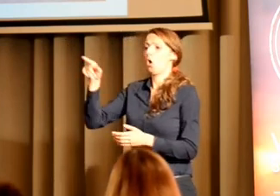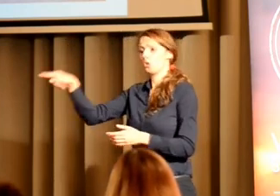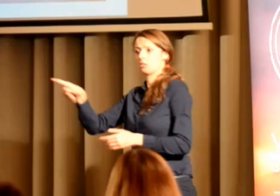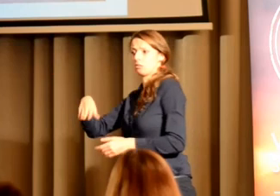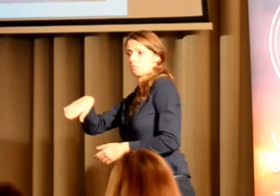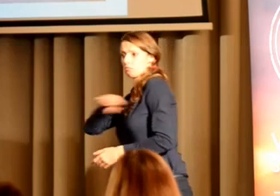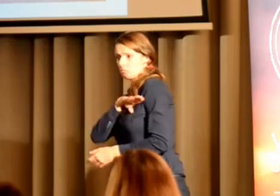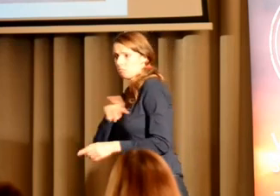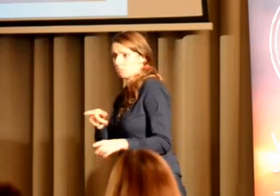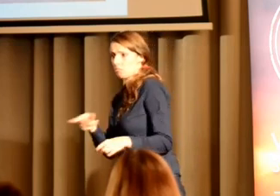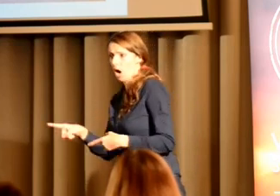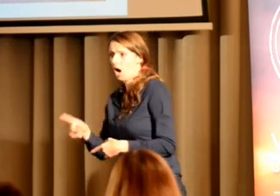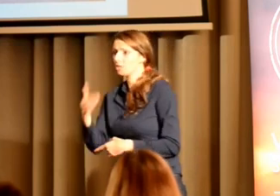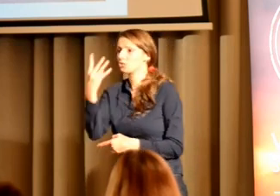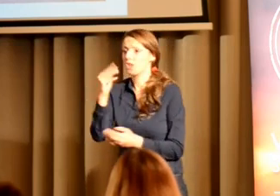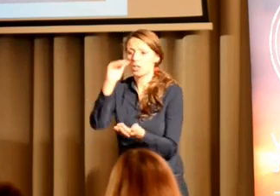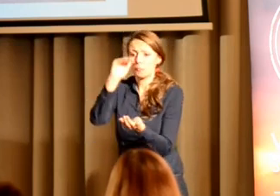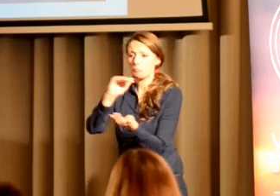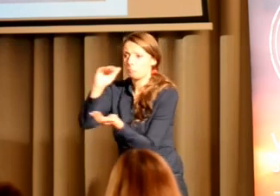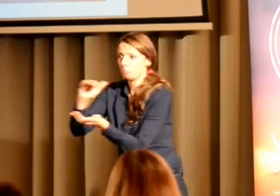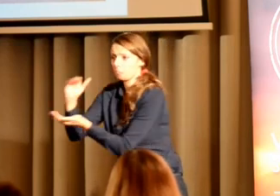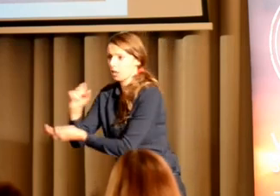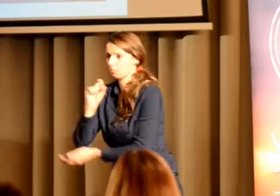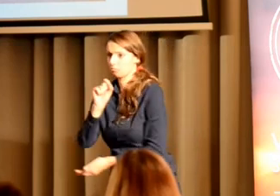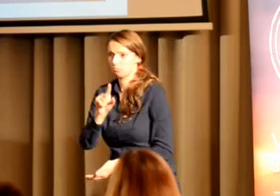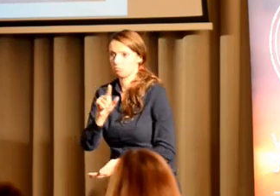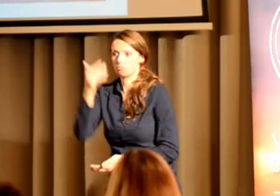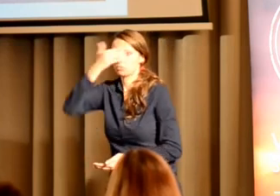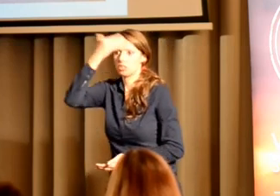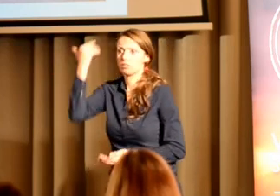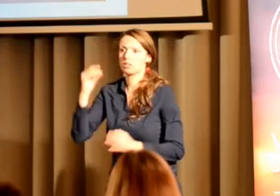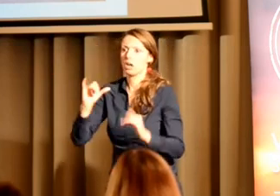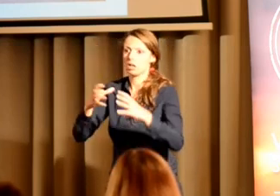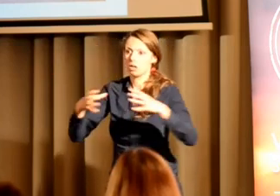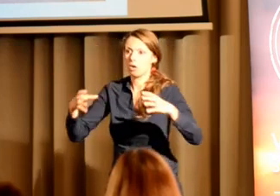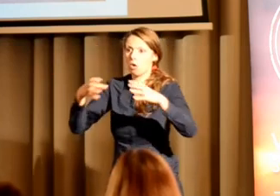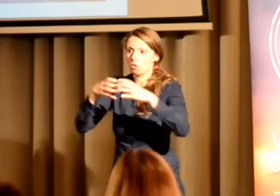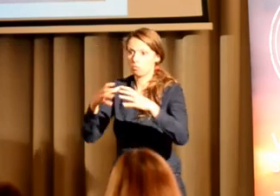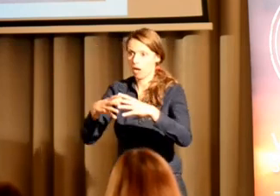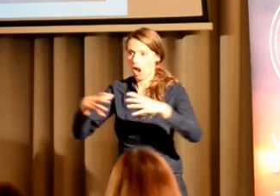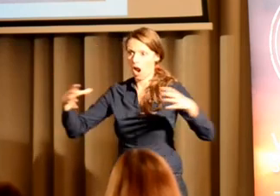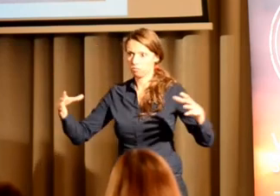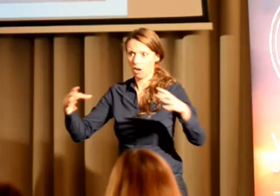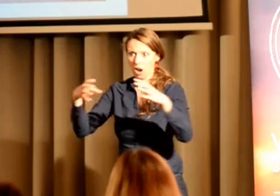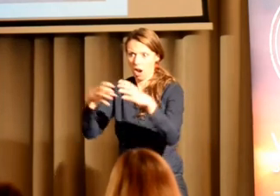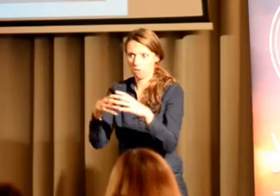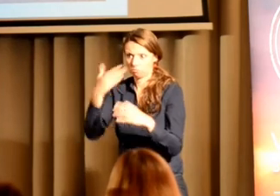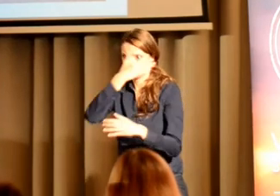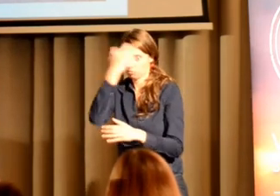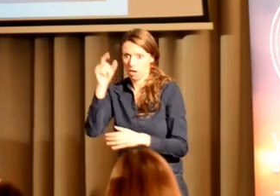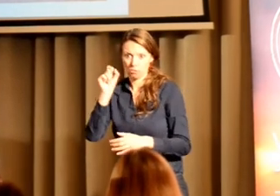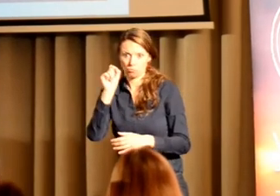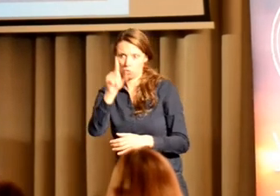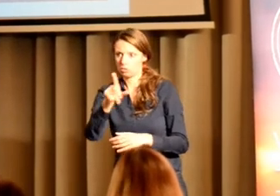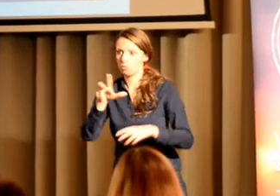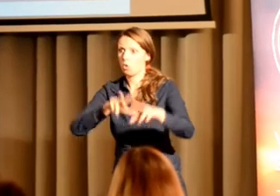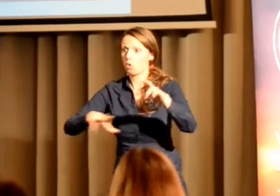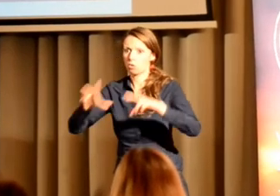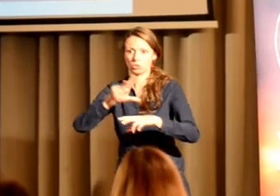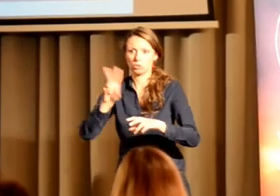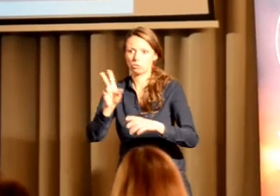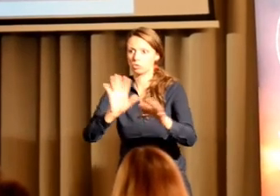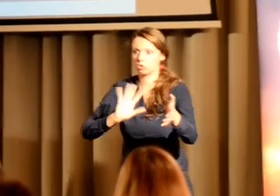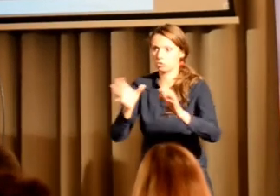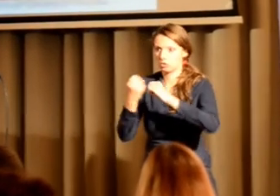i nie wiedzieliśmy niestety, jaka duża jest ta grupa, czy te młode są w stanie, czy ktoś jest w stanie w tej grupie rodzinnej się nimi zająć na